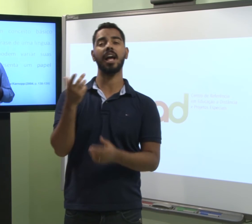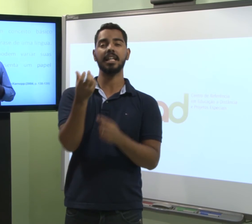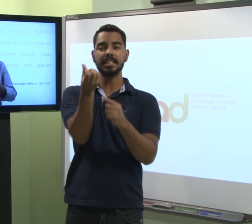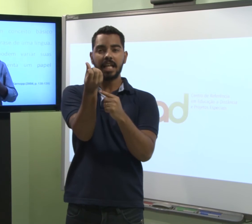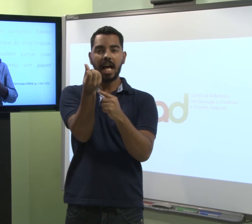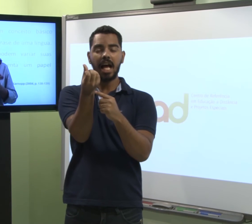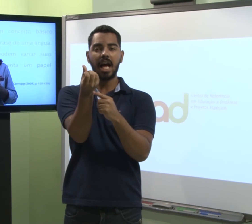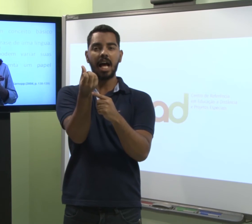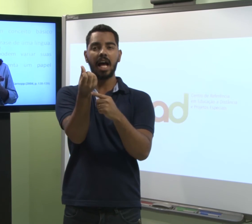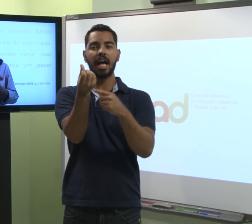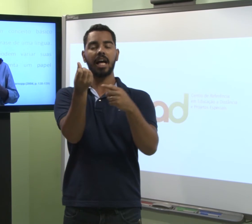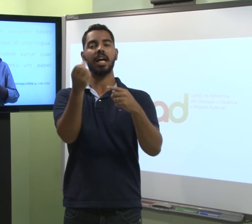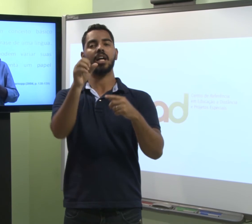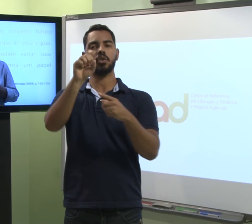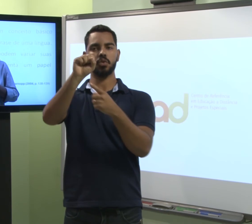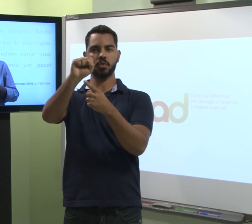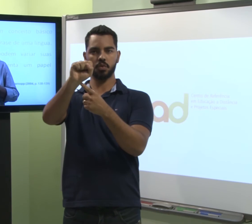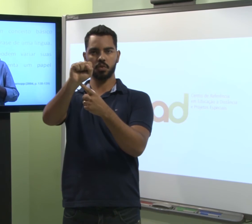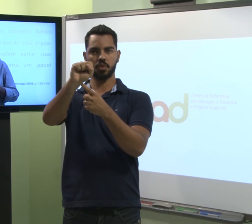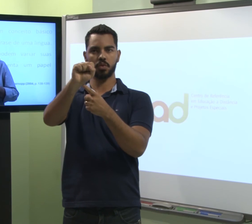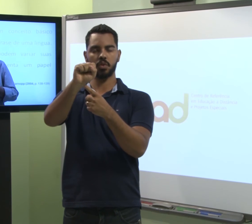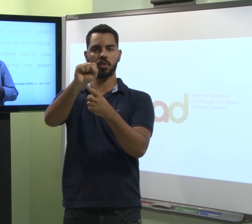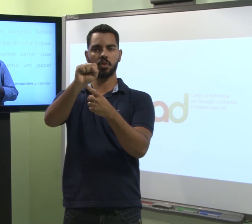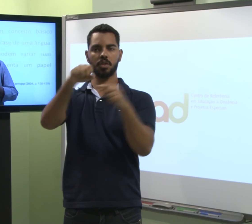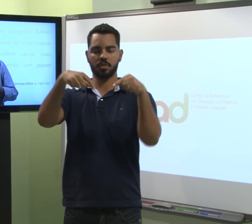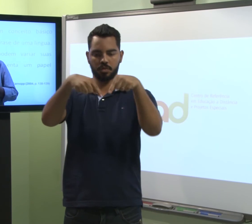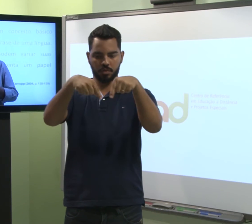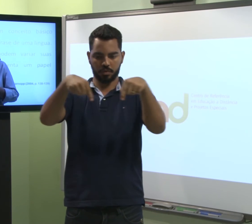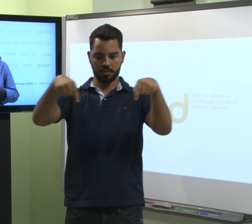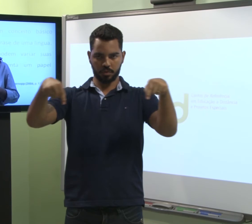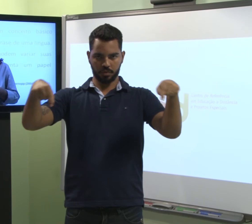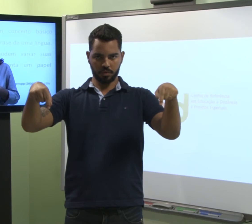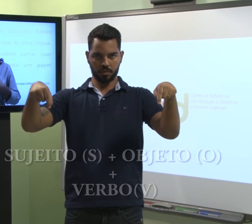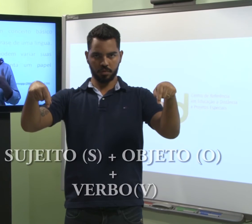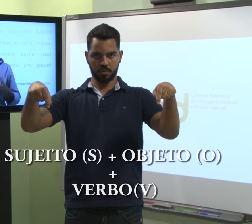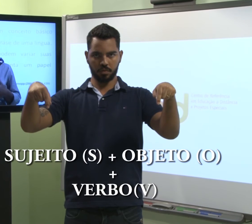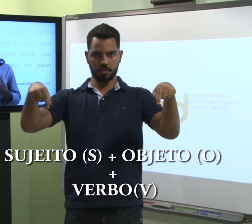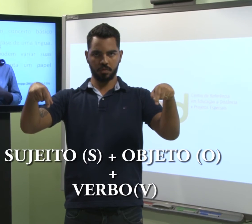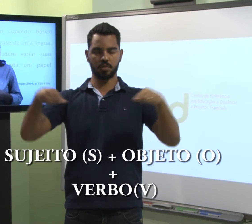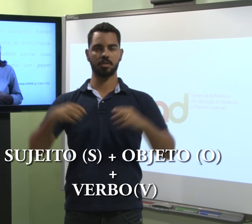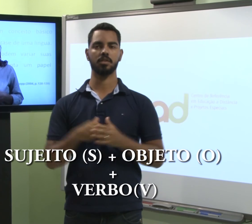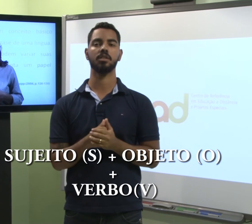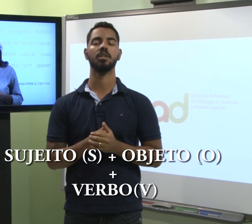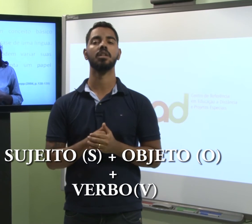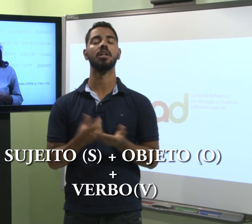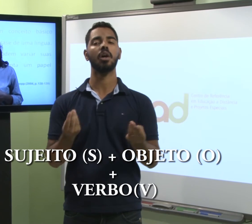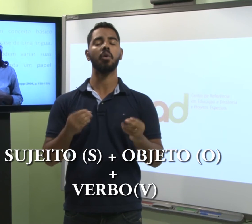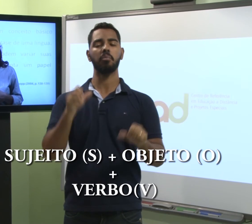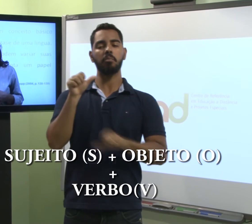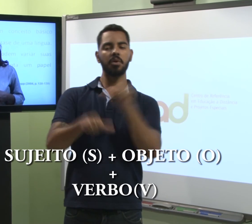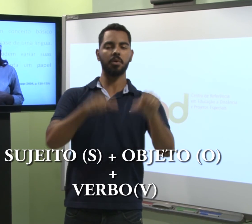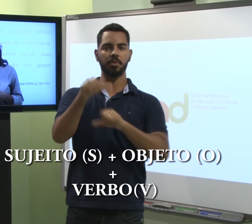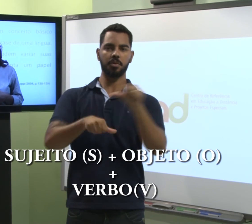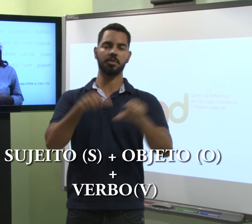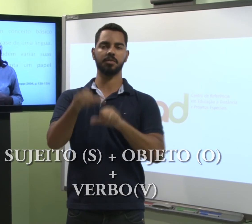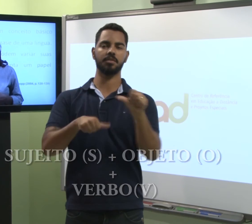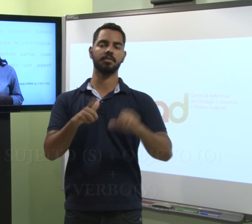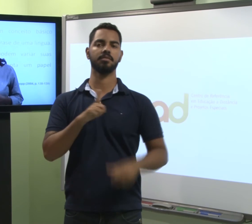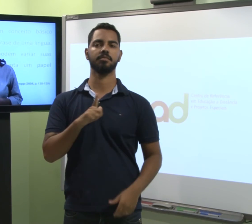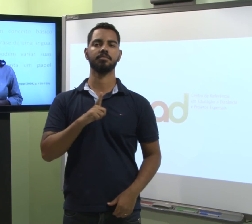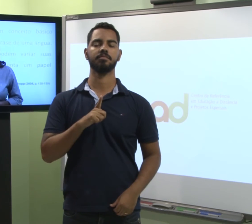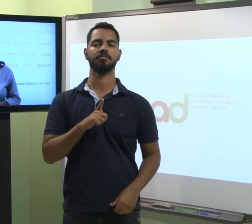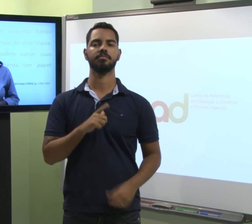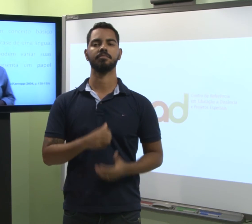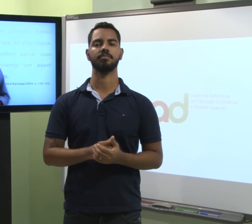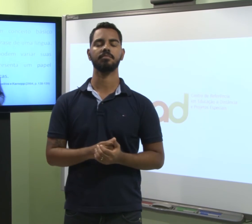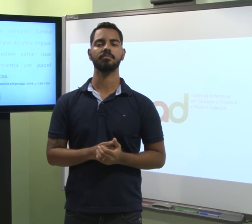de sujeito, objeto e verbo, sendo que algumas delas são mais comuns do que outras.